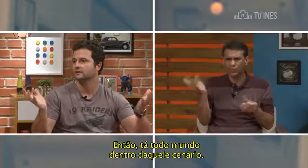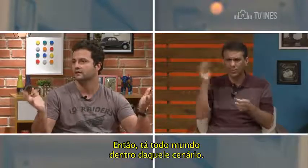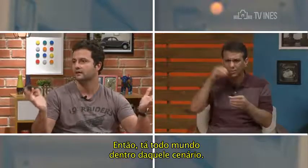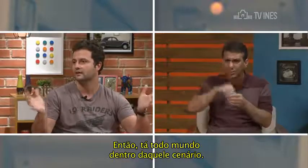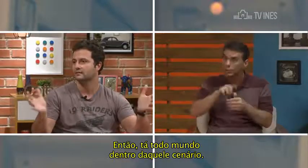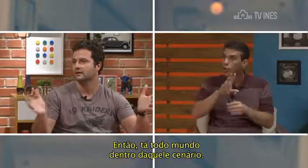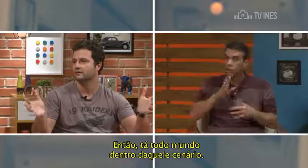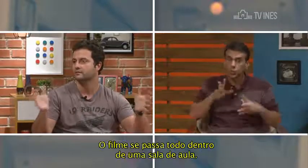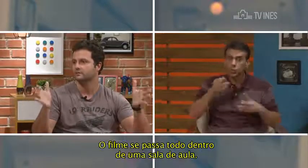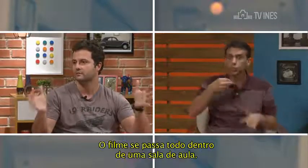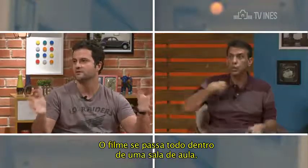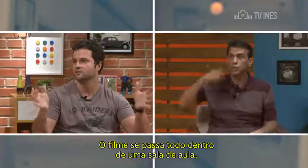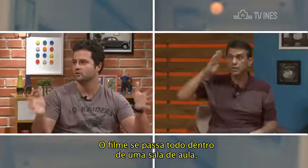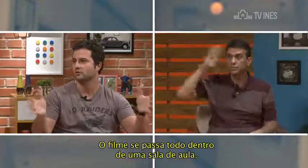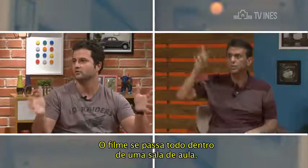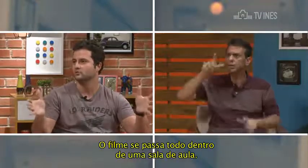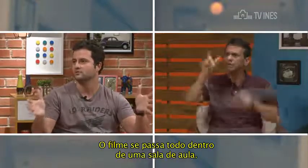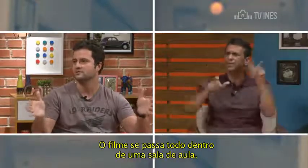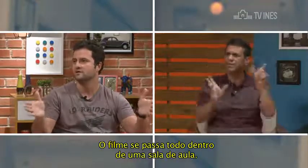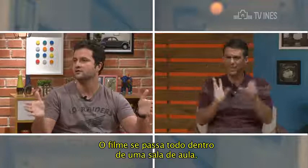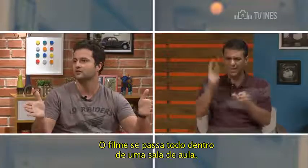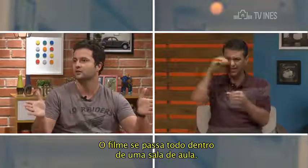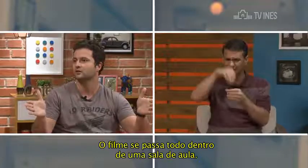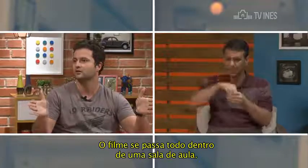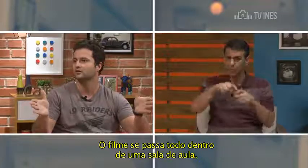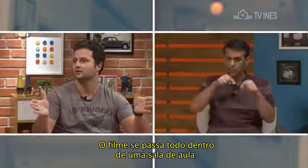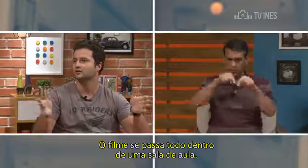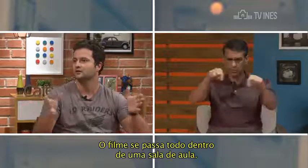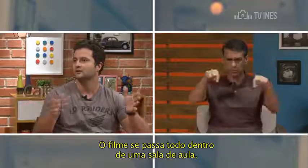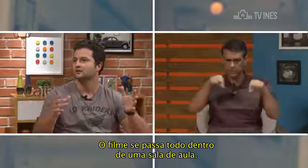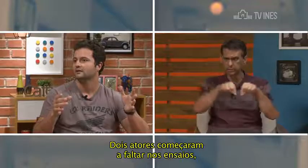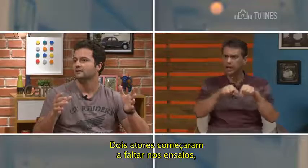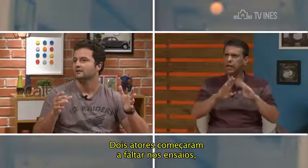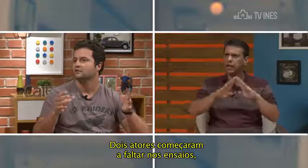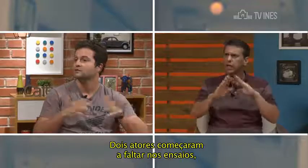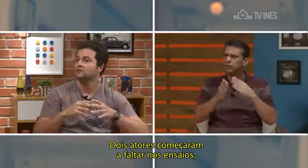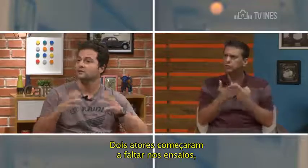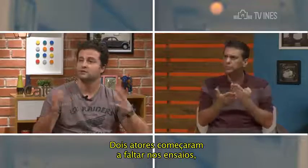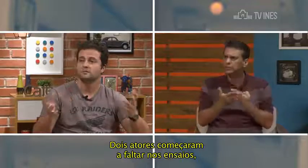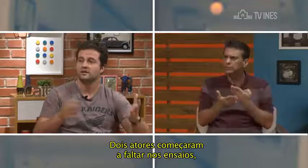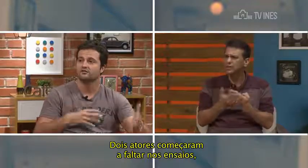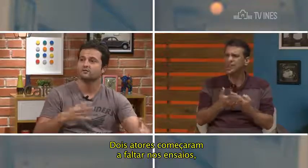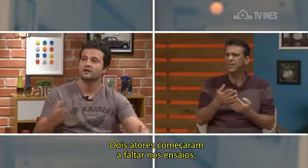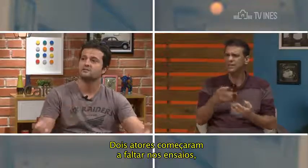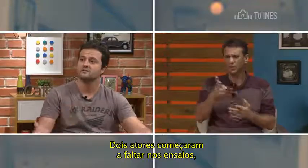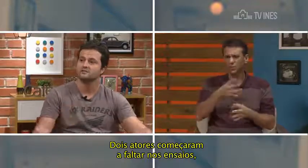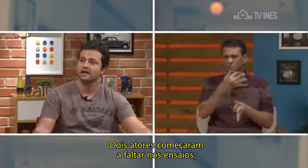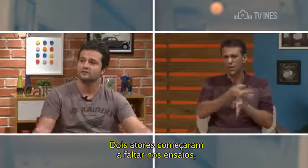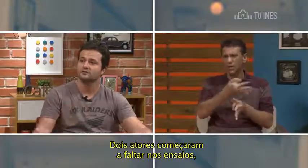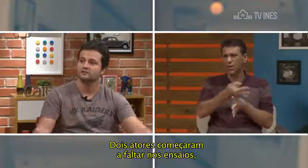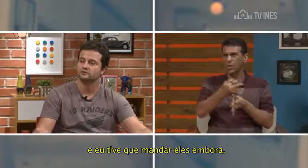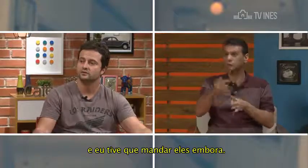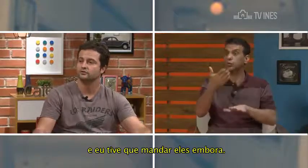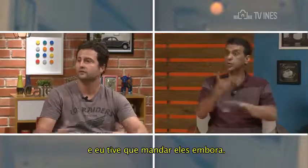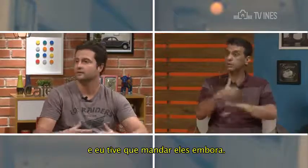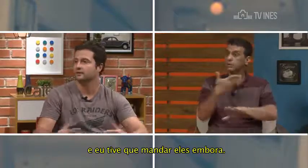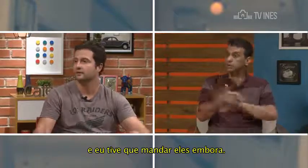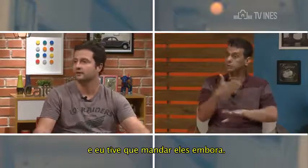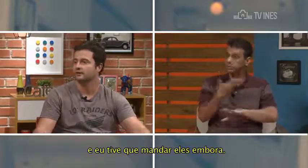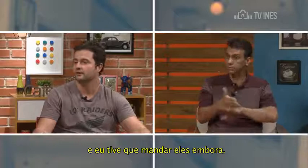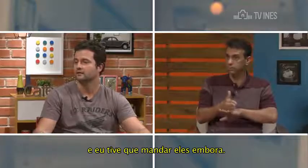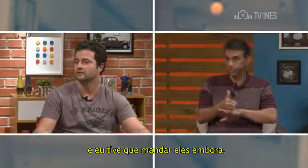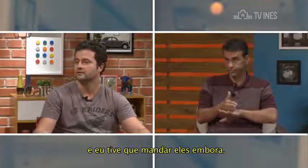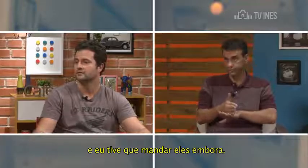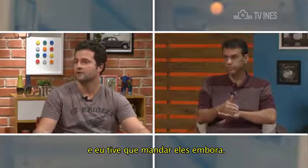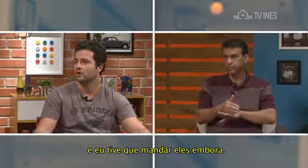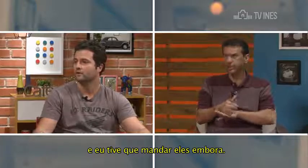daquele cenário. O filme se passa todo dentro de uma sala de aula. E 2 atores começaram a faltar nos ensaios. Eu tive que